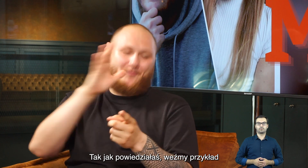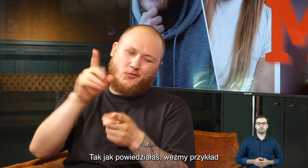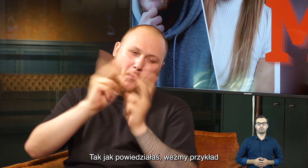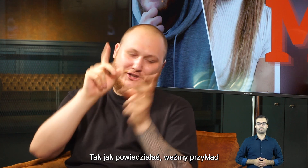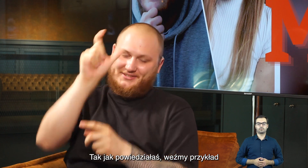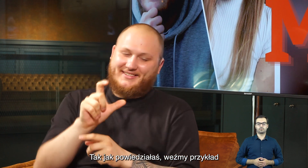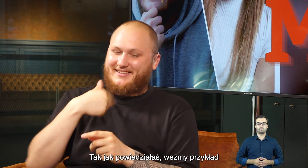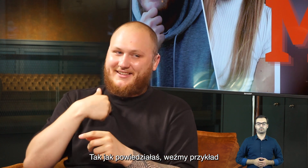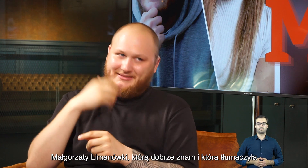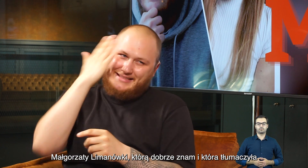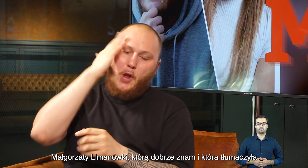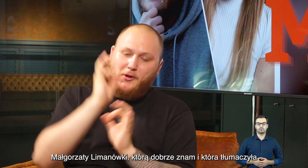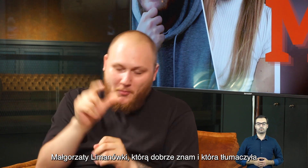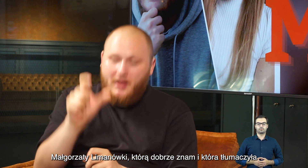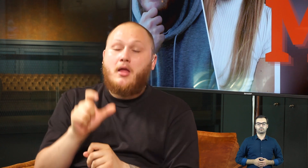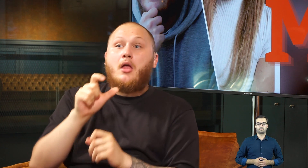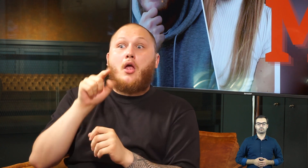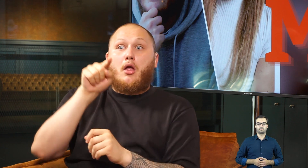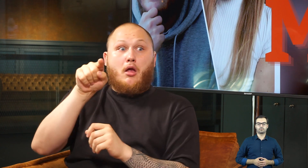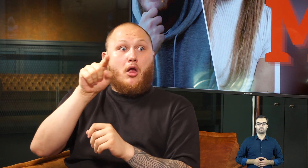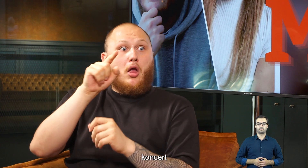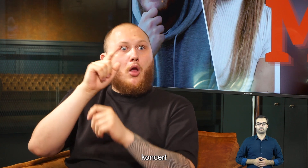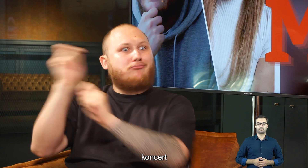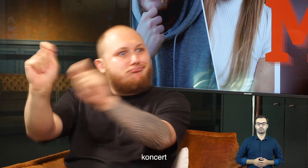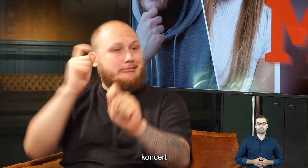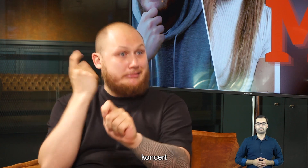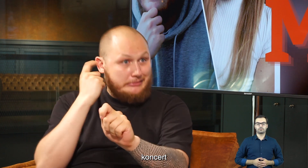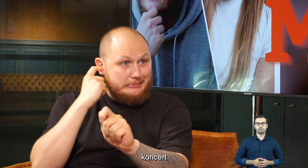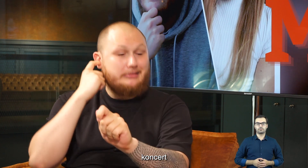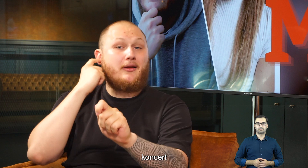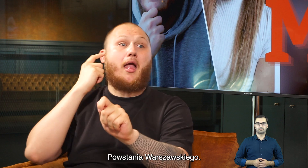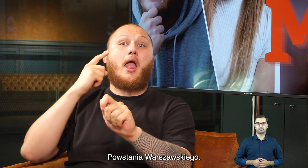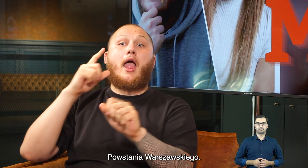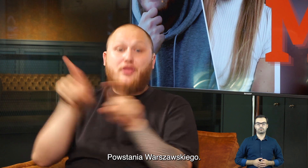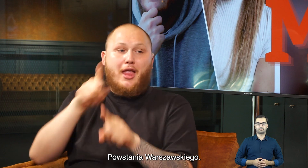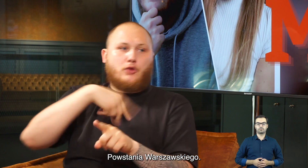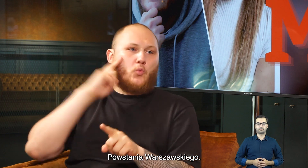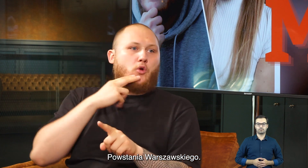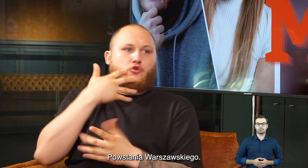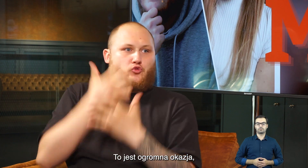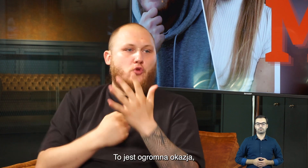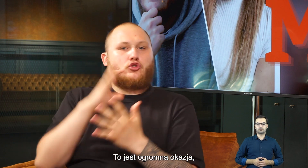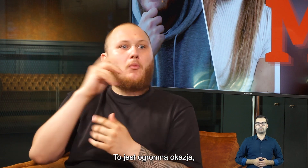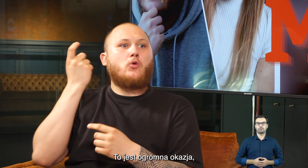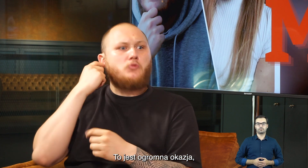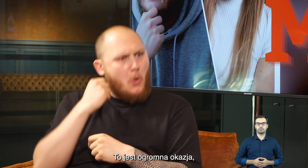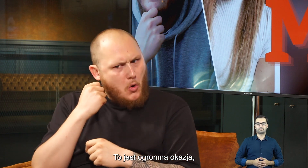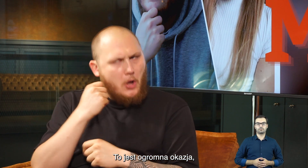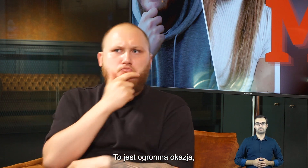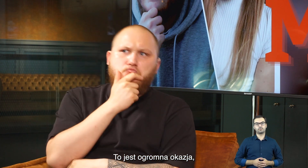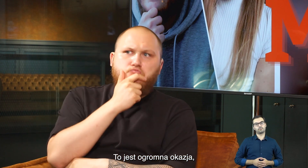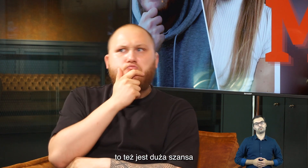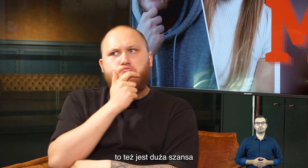jak powiedziałeś, przykład Małgorzaty Limanówki, którą dobrze znamy, która tłumaczyła właśnie koncert Powstania Warszawskiego, to też